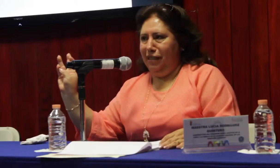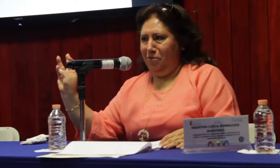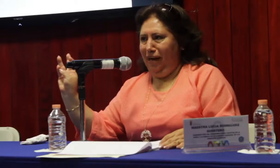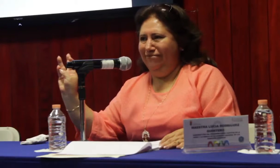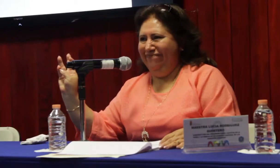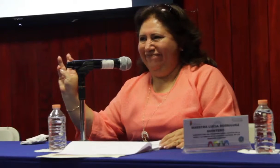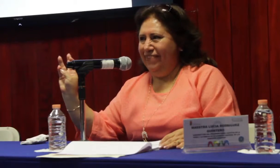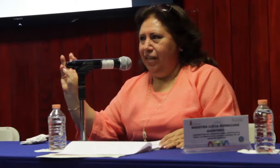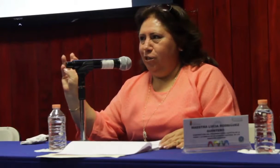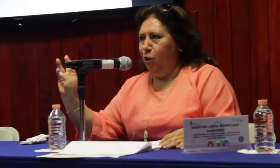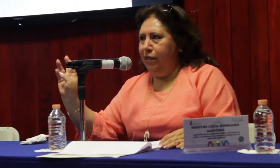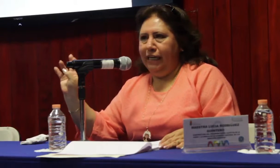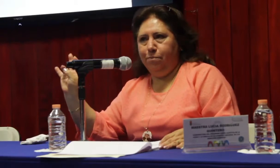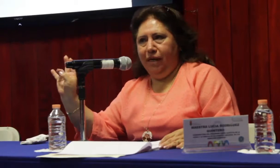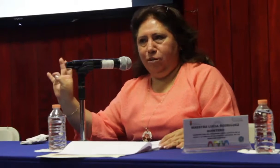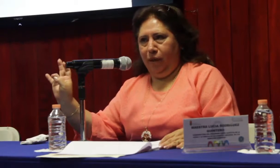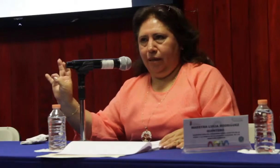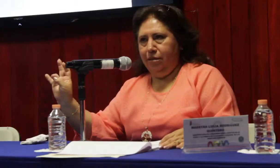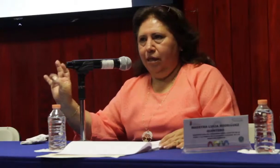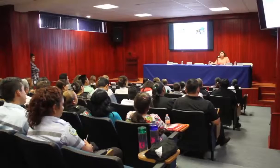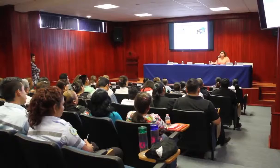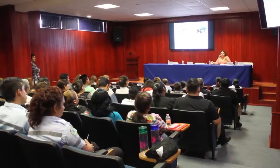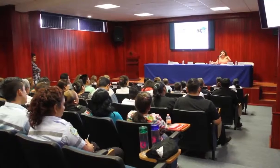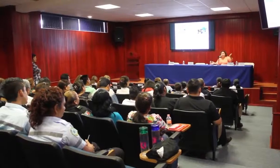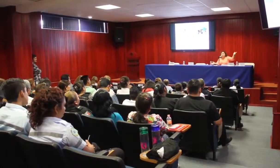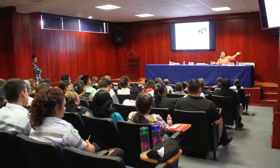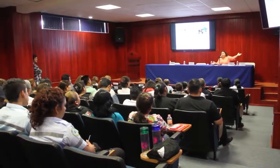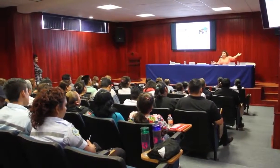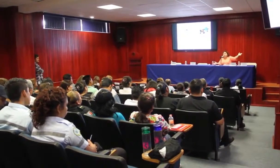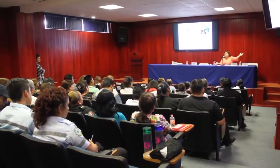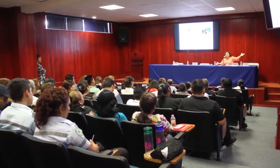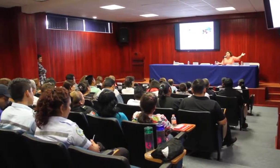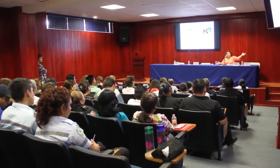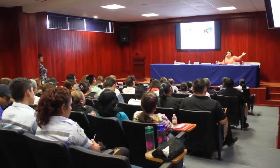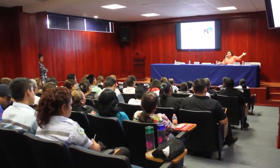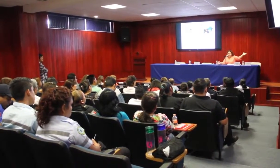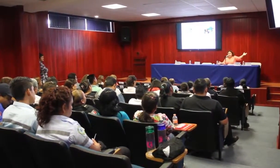los niños a la escuela, son quienes pagan las cuentas. Pues vente aquí a empaquetar.